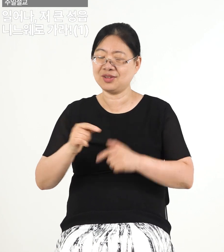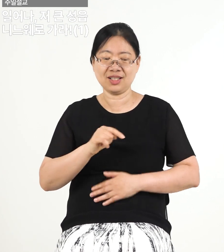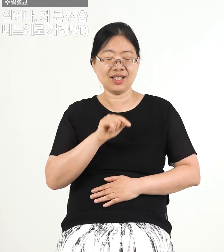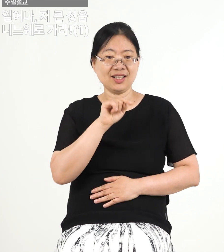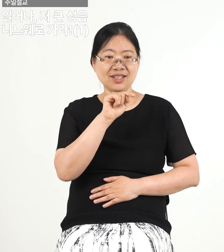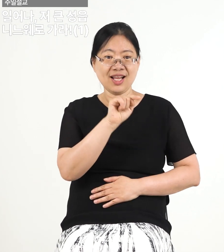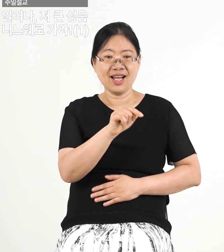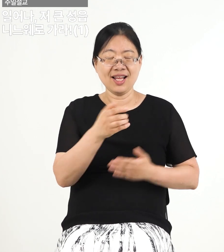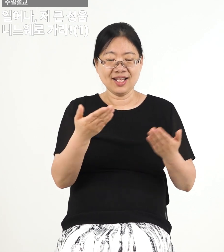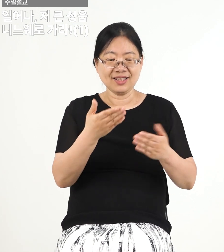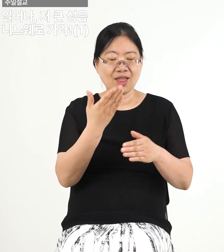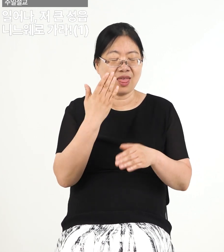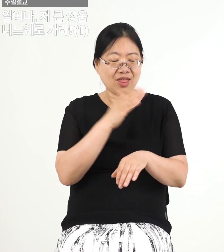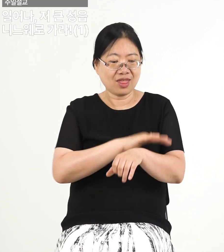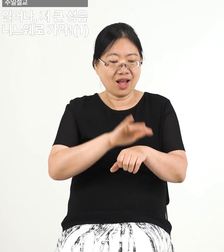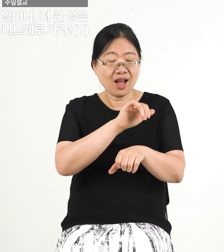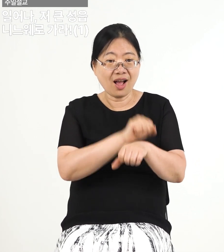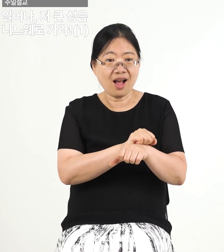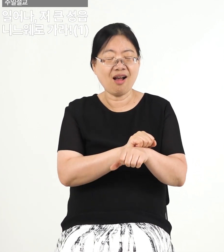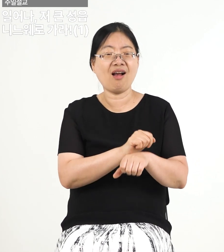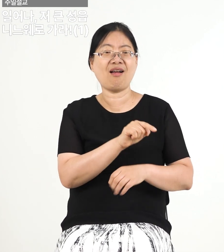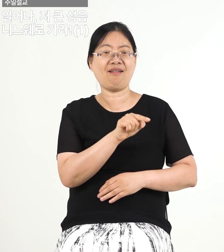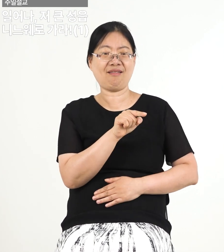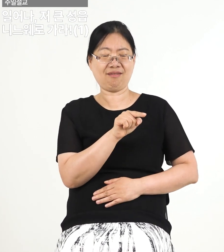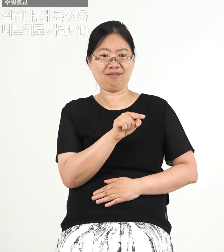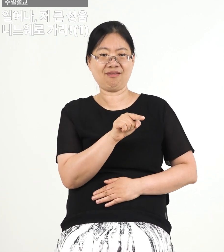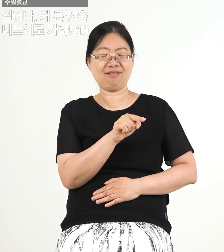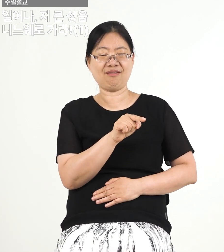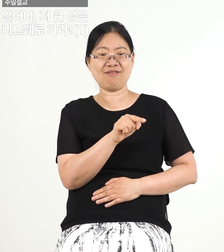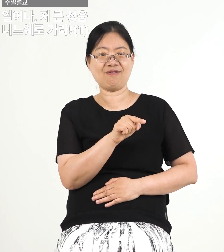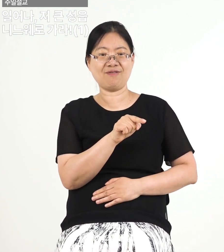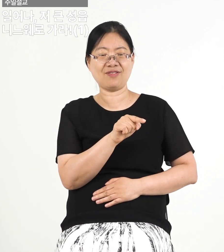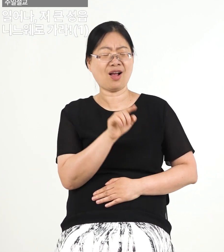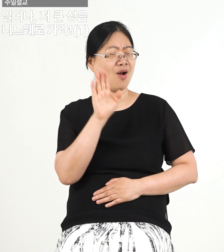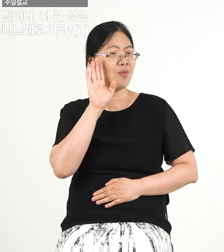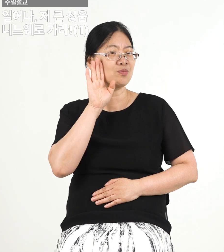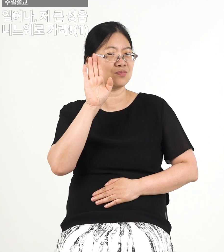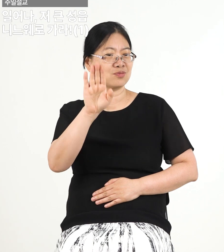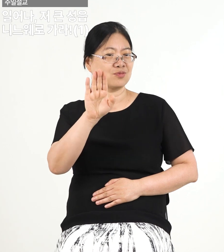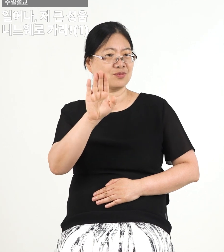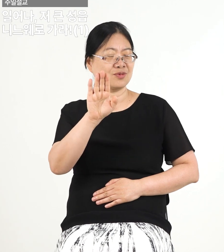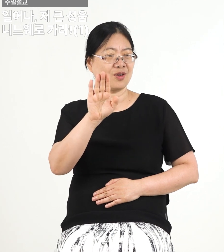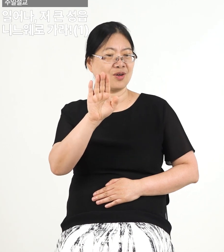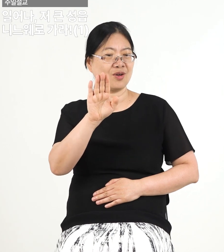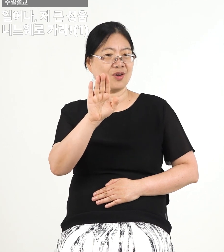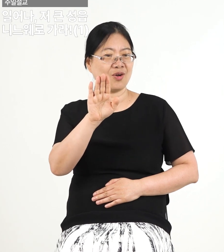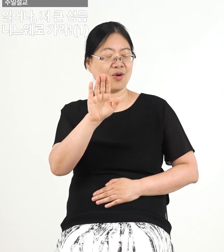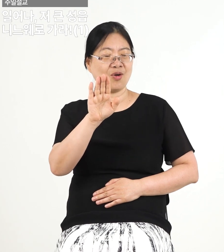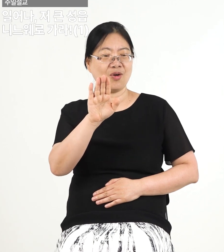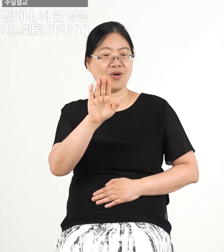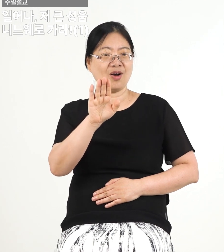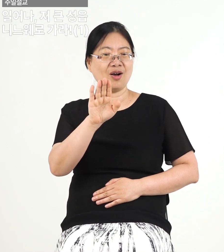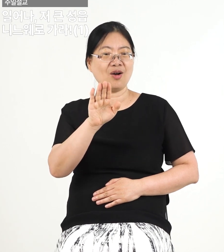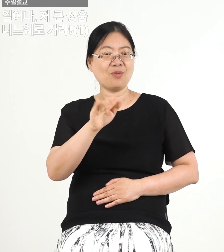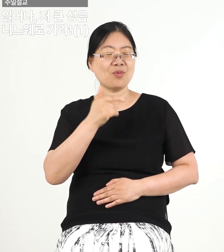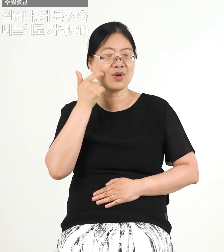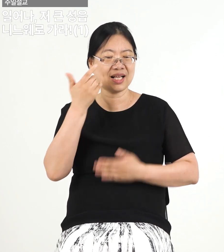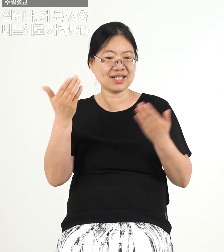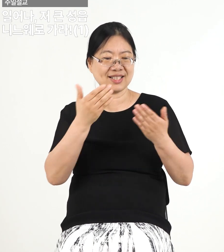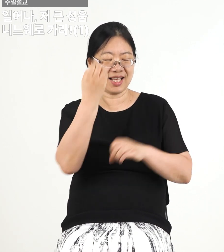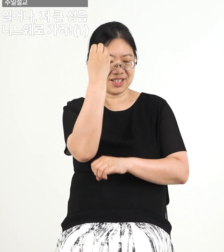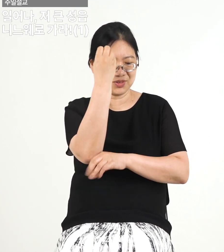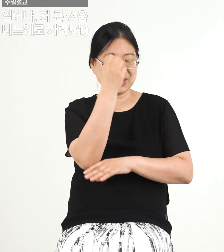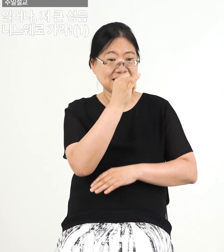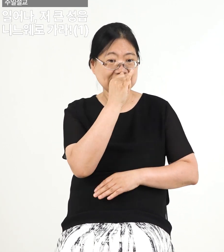이렇게 했더니 잘 되면 그게 앞으로의 사역의 표준이 되고 기준이 되지